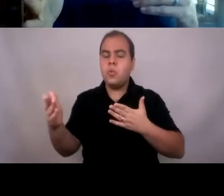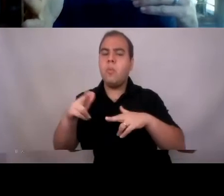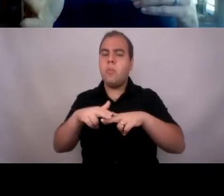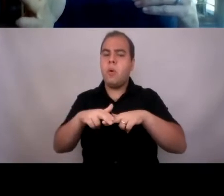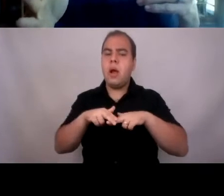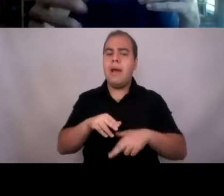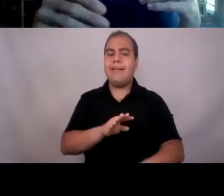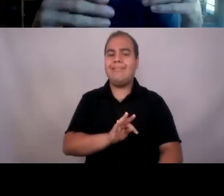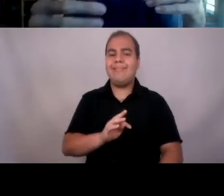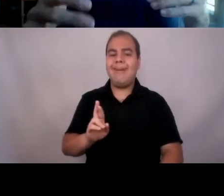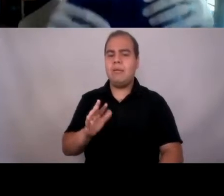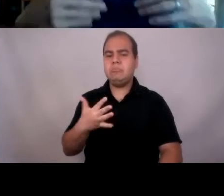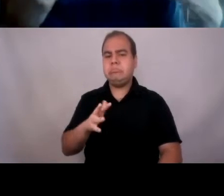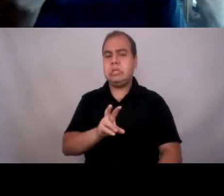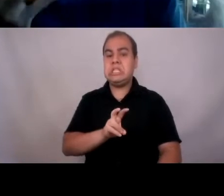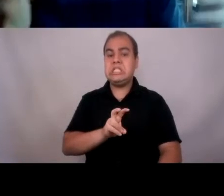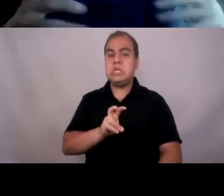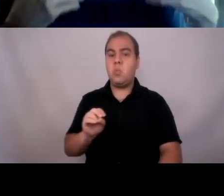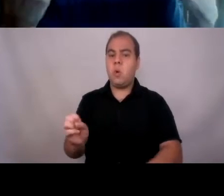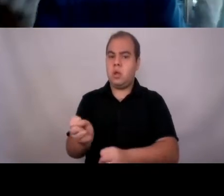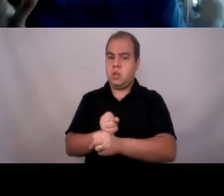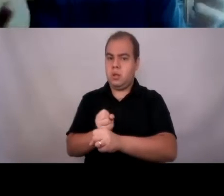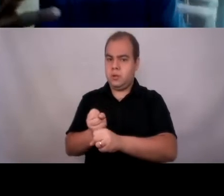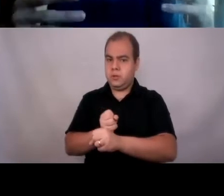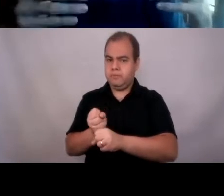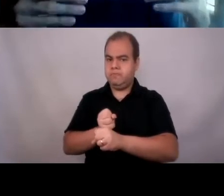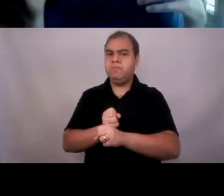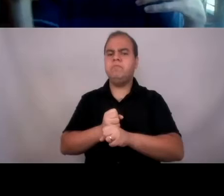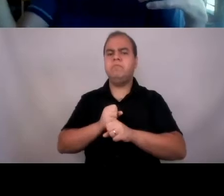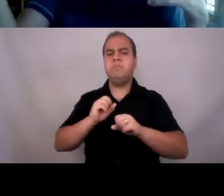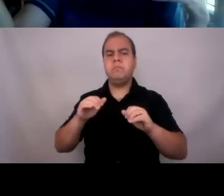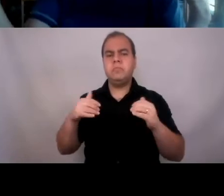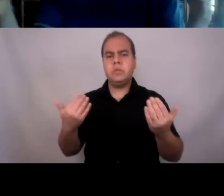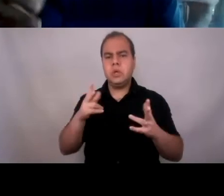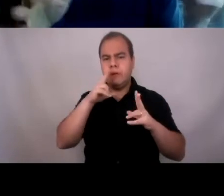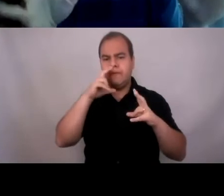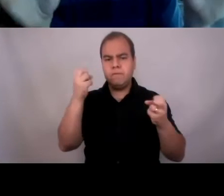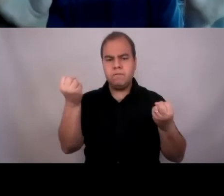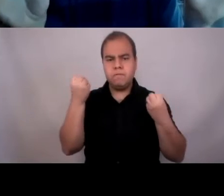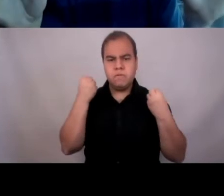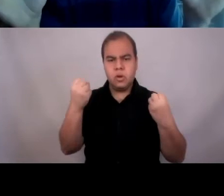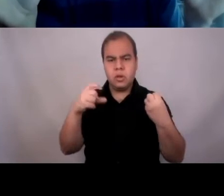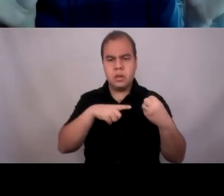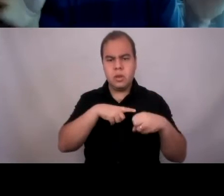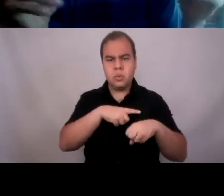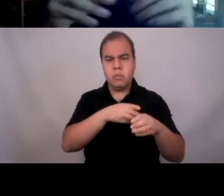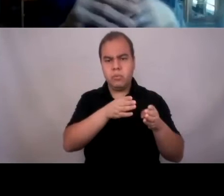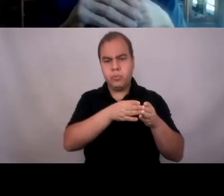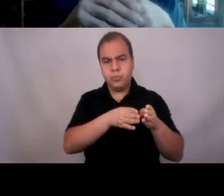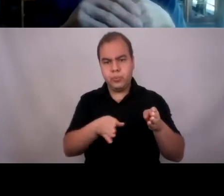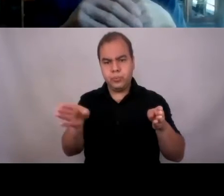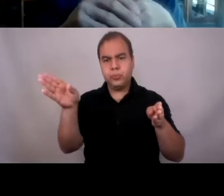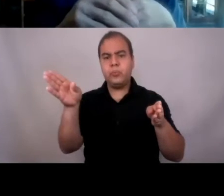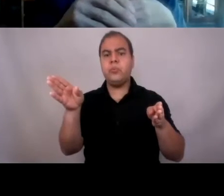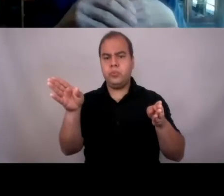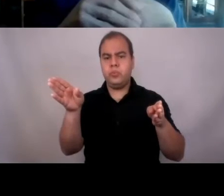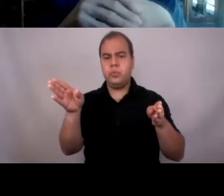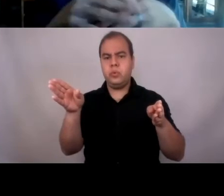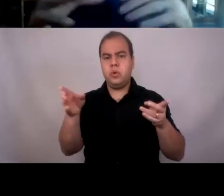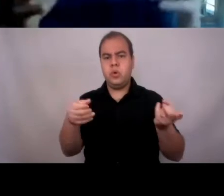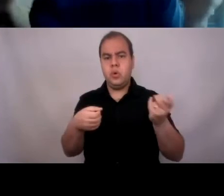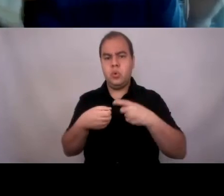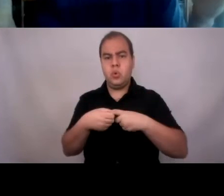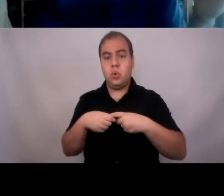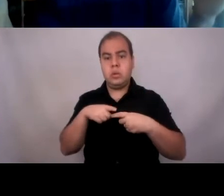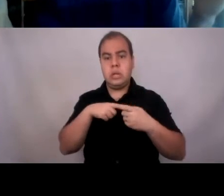50 anos. Tá? E aí, quanto mais relevante é isso, maior é o tempo de retorno. Então, só para deixar isso